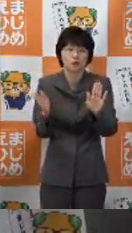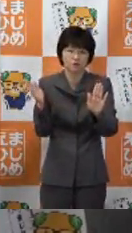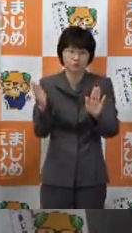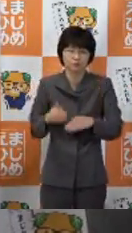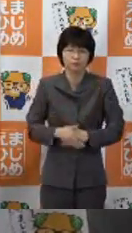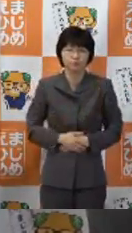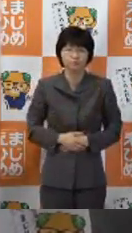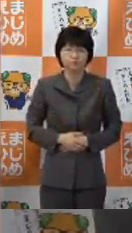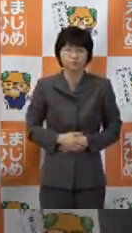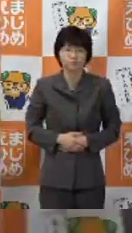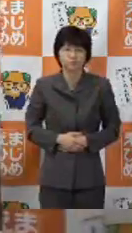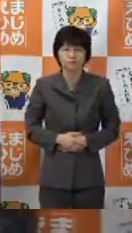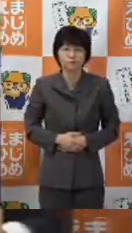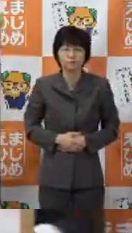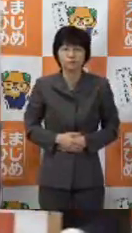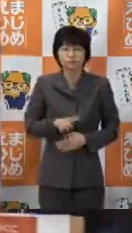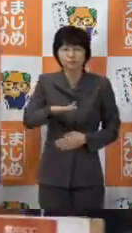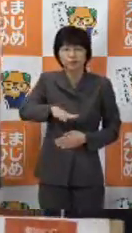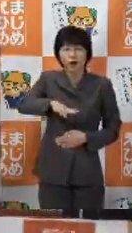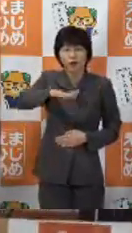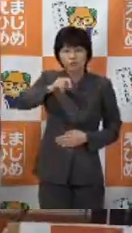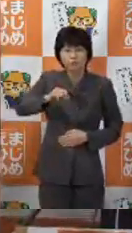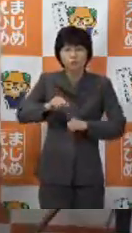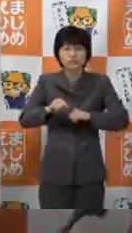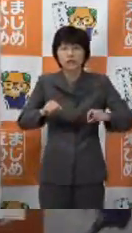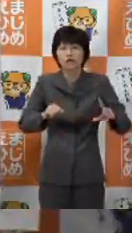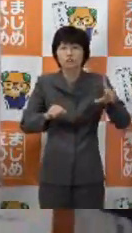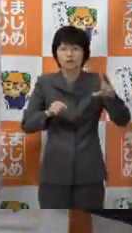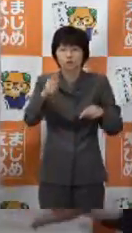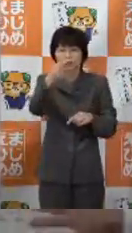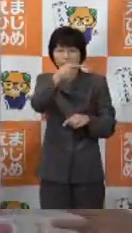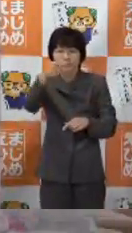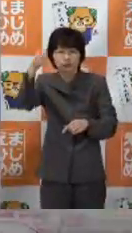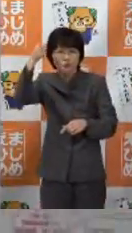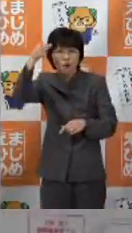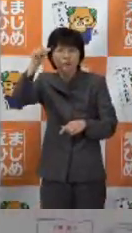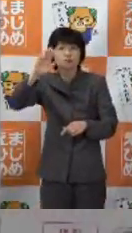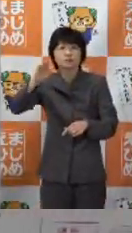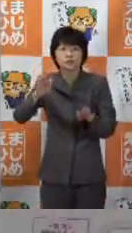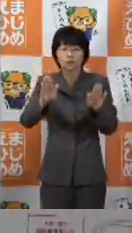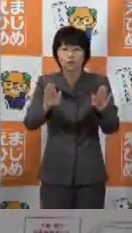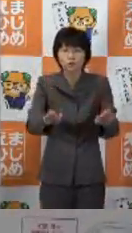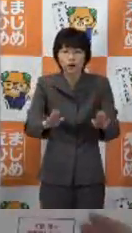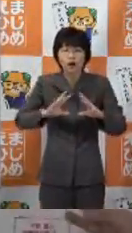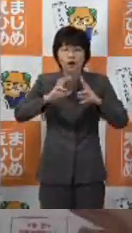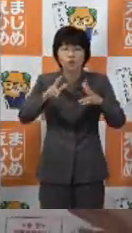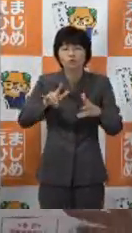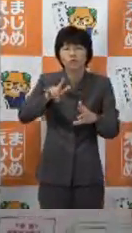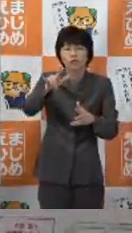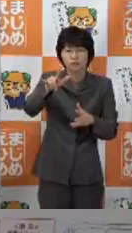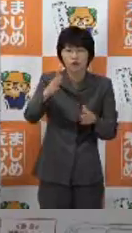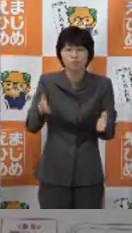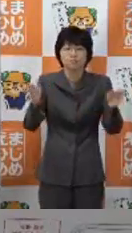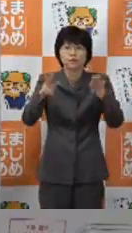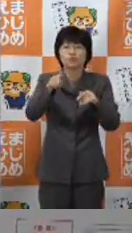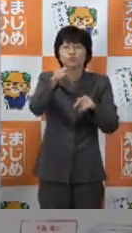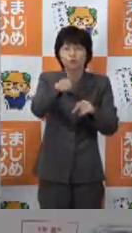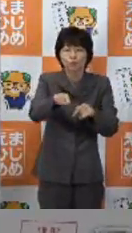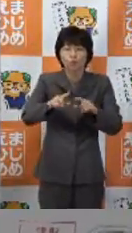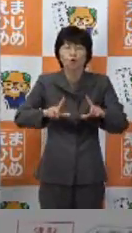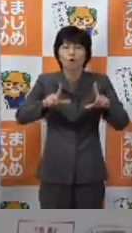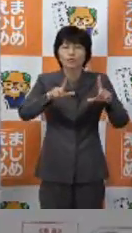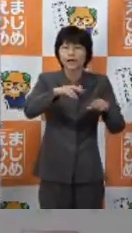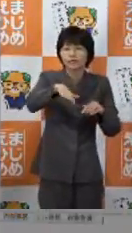食べにその4つの案を示させていただいた西まず罪名の第一のあるんです